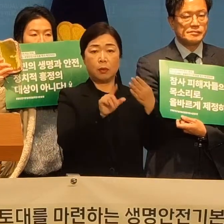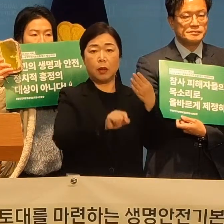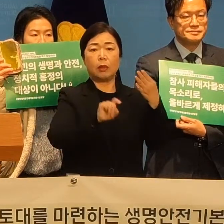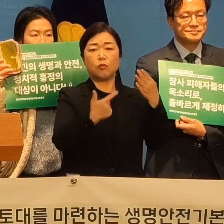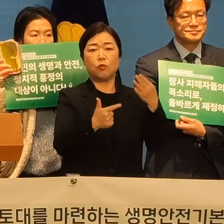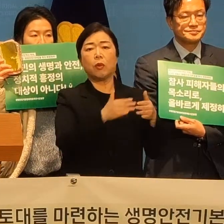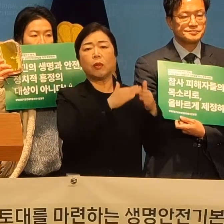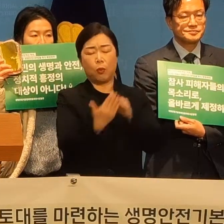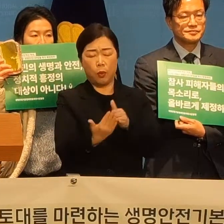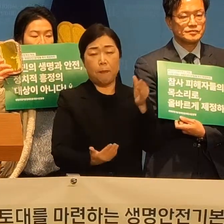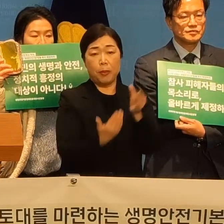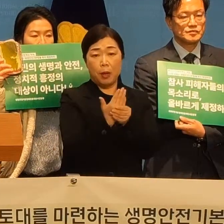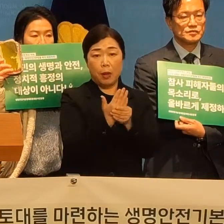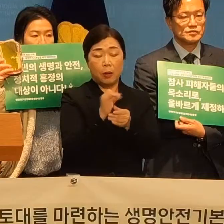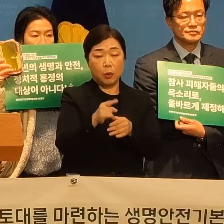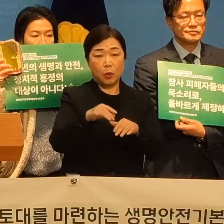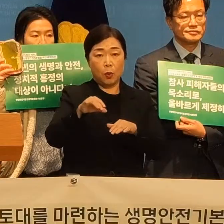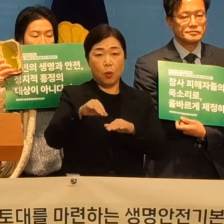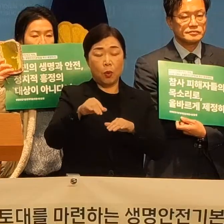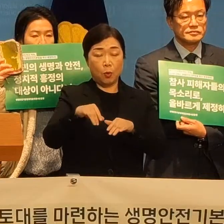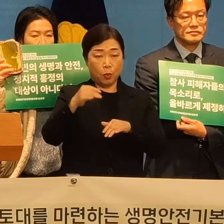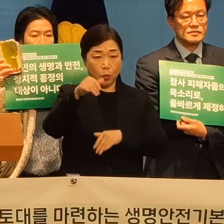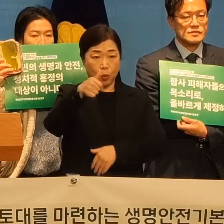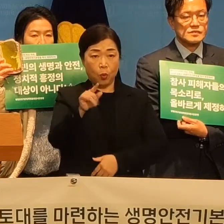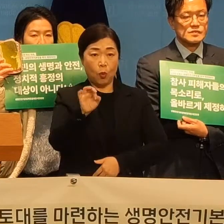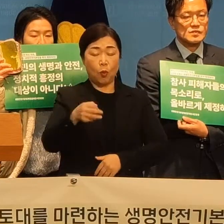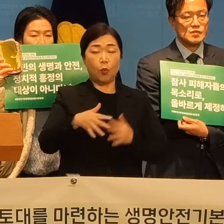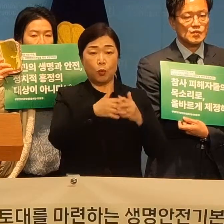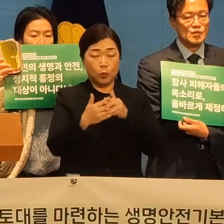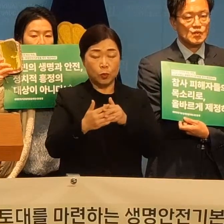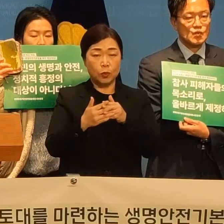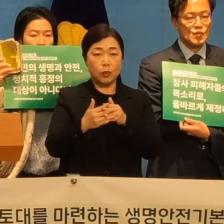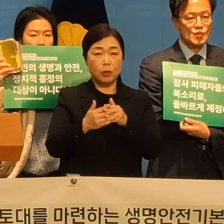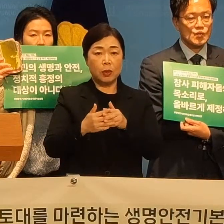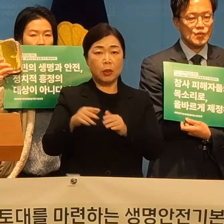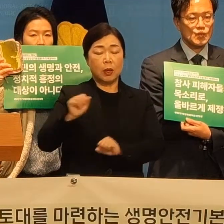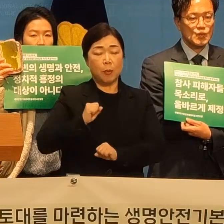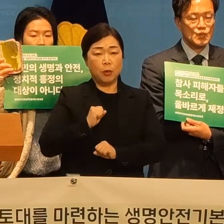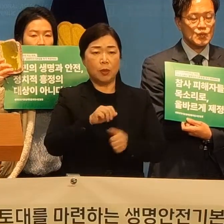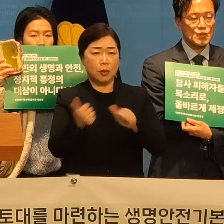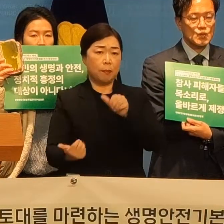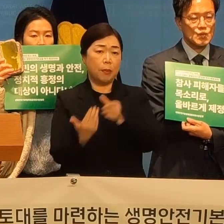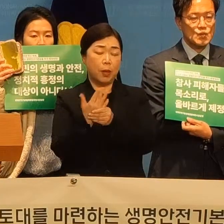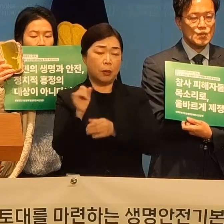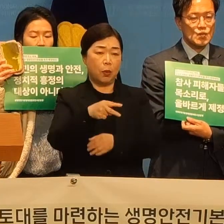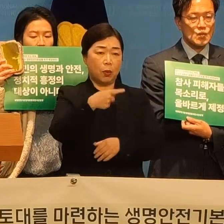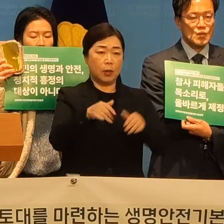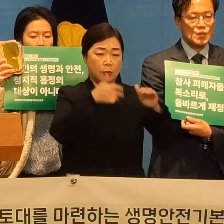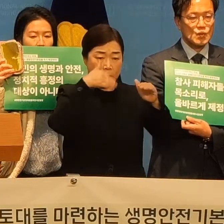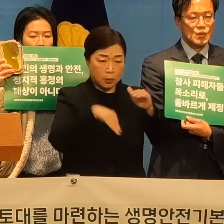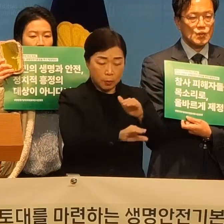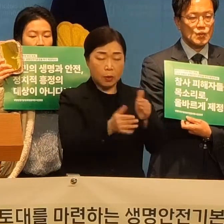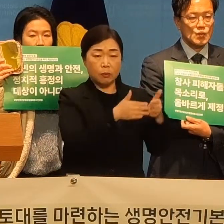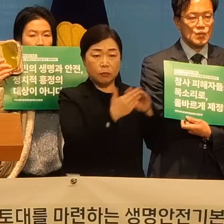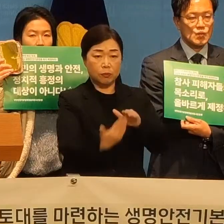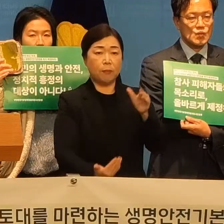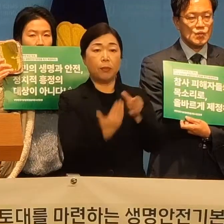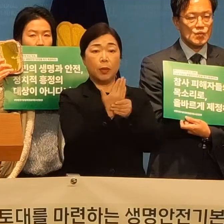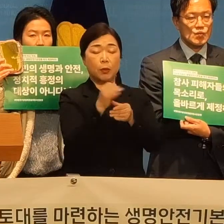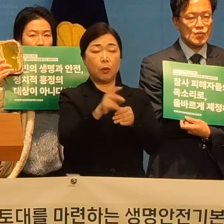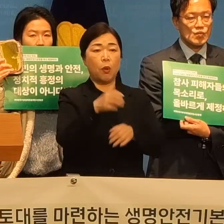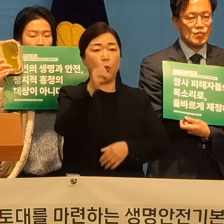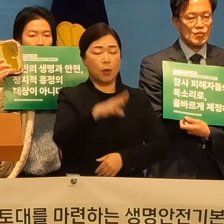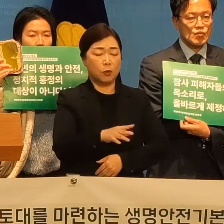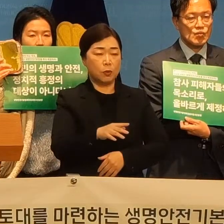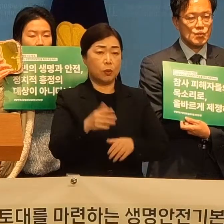참사, 공주 사대부고 해병대 참사, 스텔라 데이지오 침몰 참사, 광주 학동